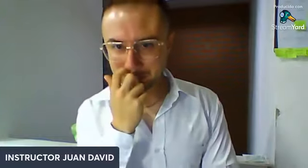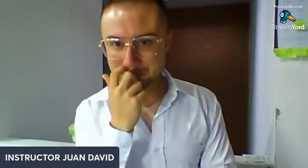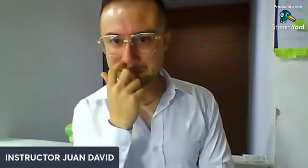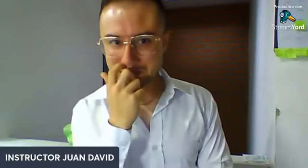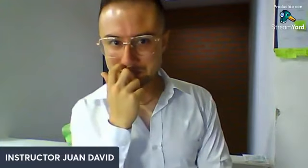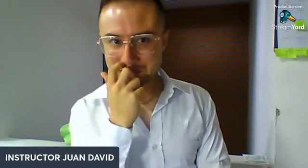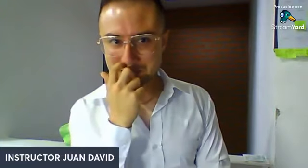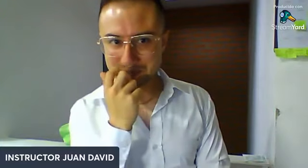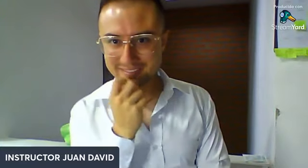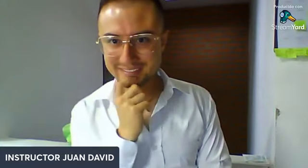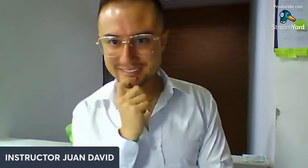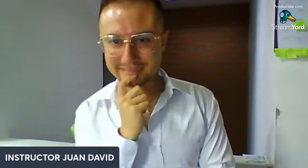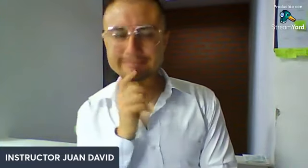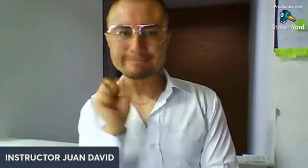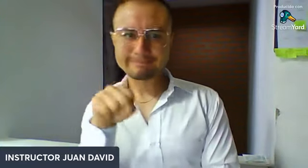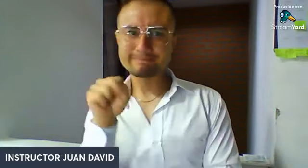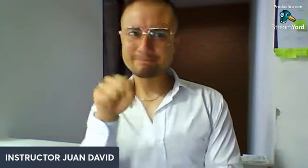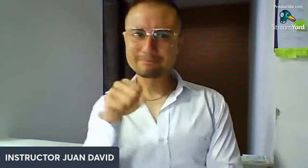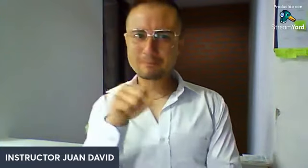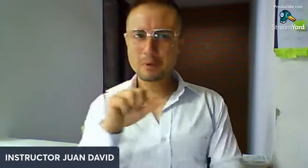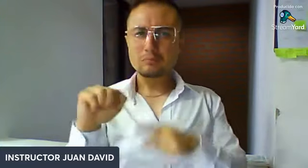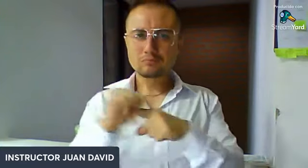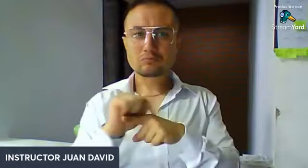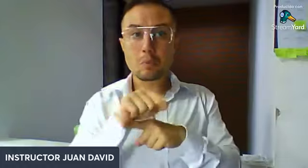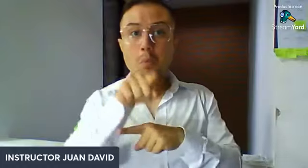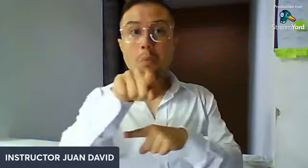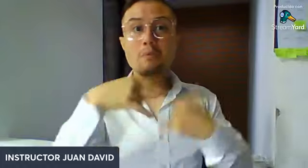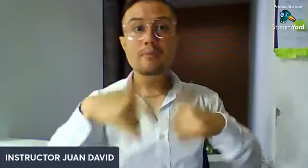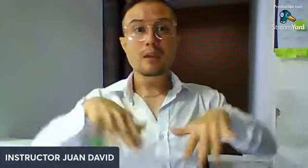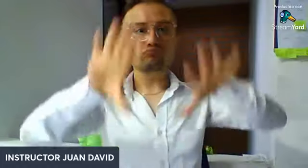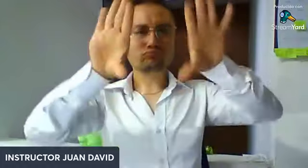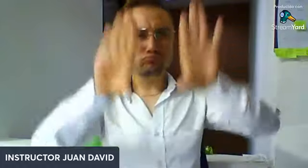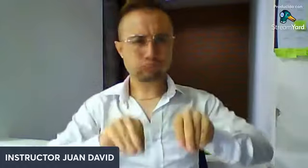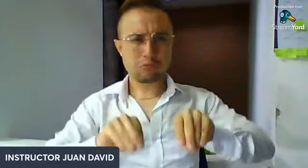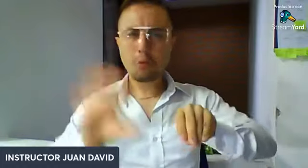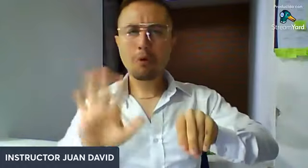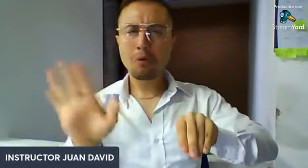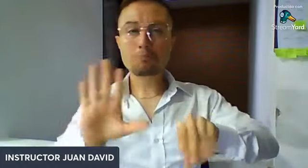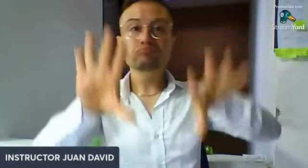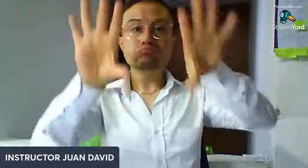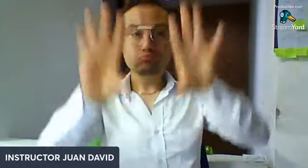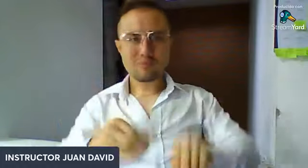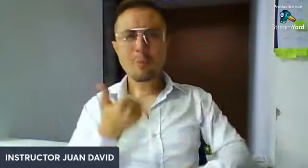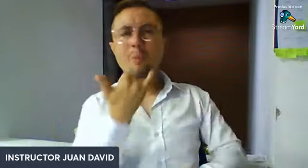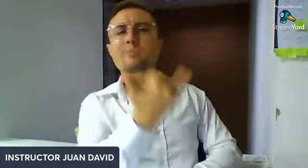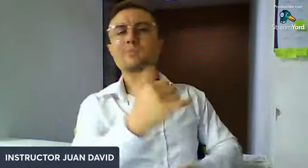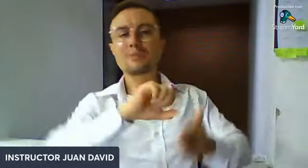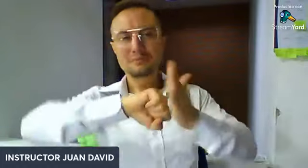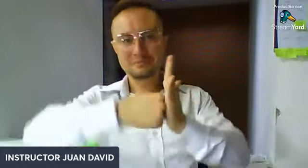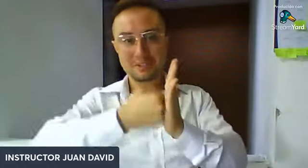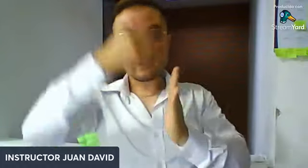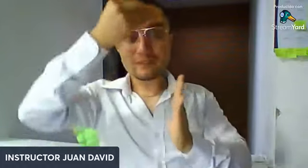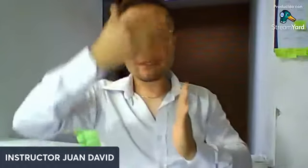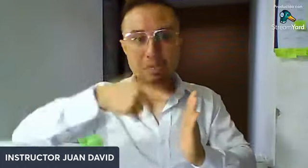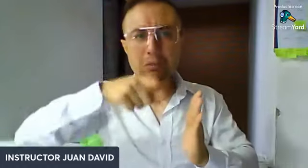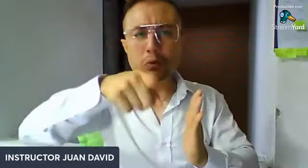Bueno, Holly dice que fue muy rápido el video. Listo. Bueno, yo te propongo